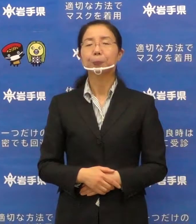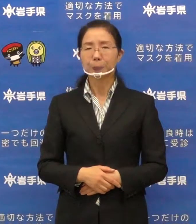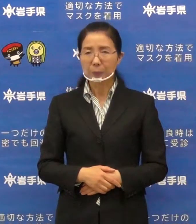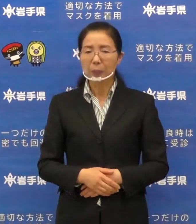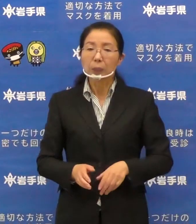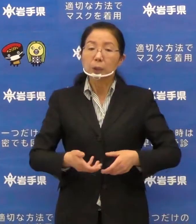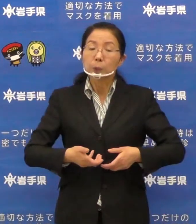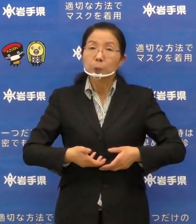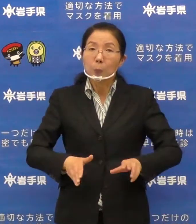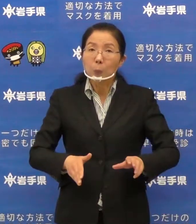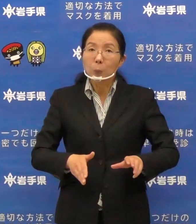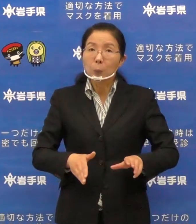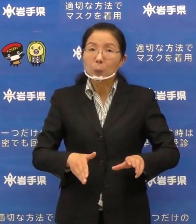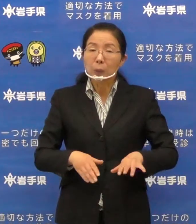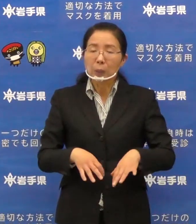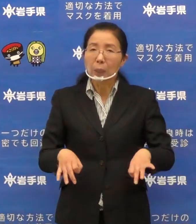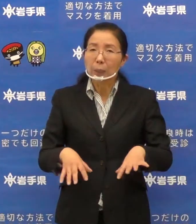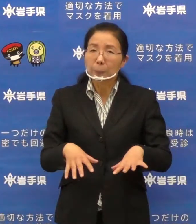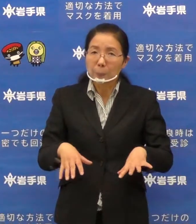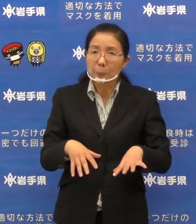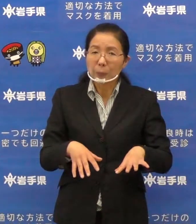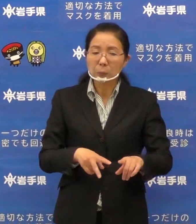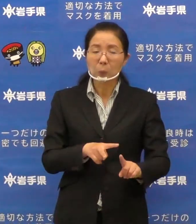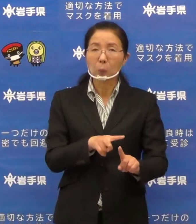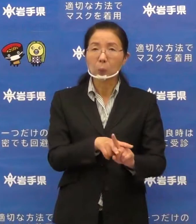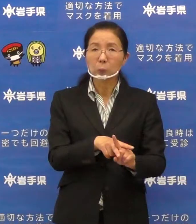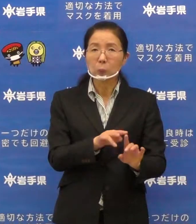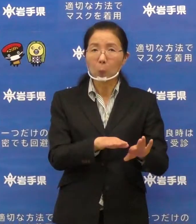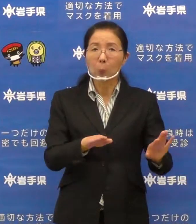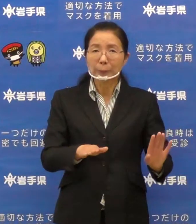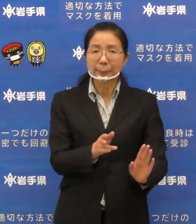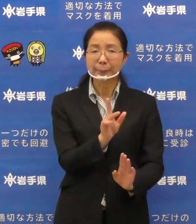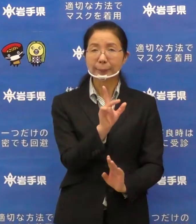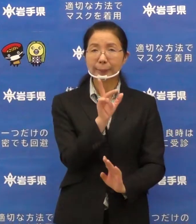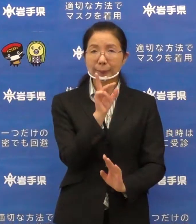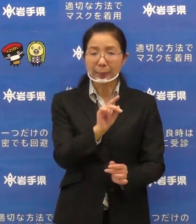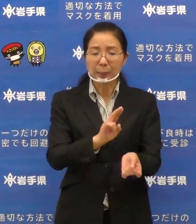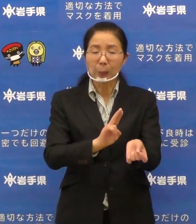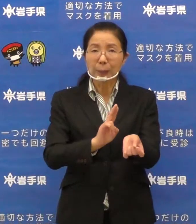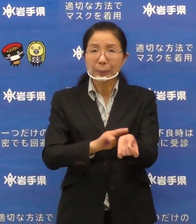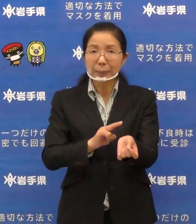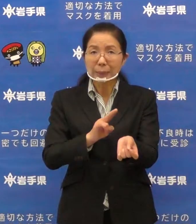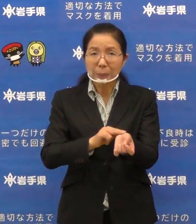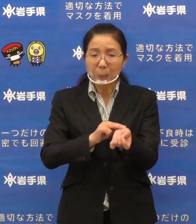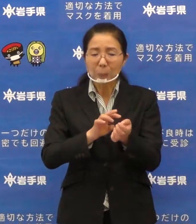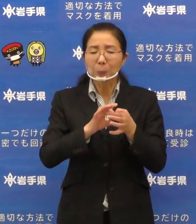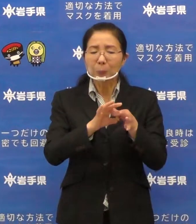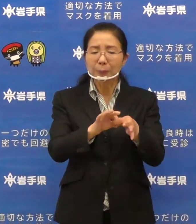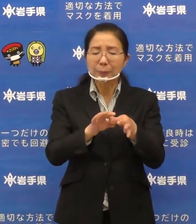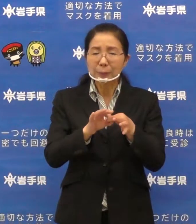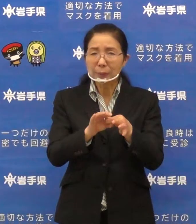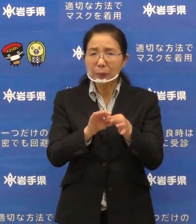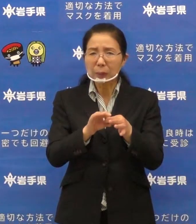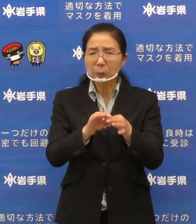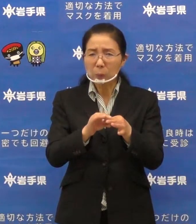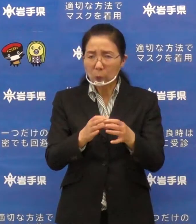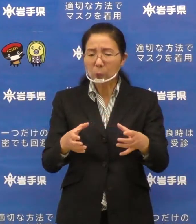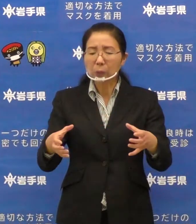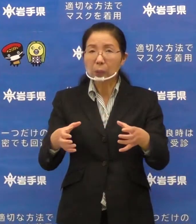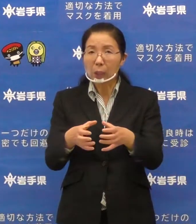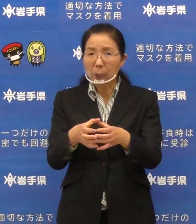の小児科医療のこの関係とも合わせて、